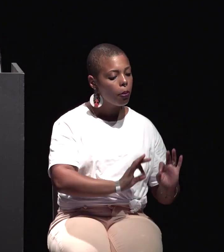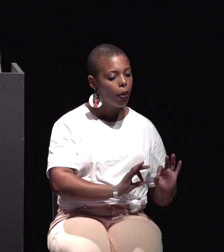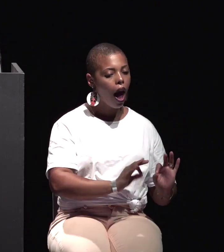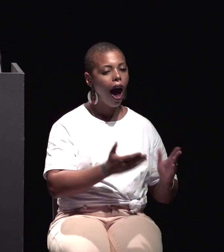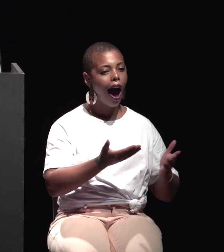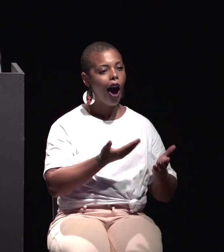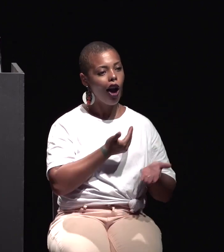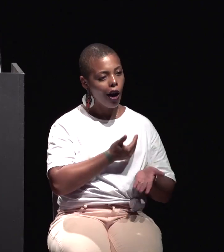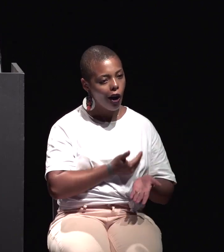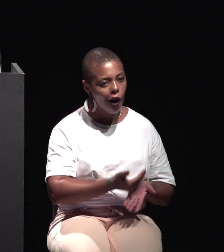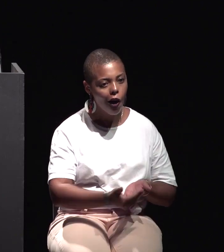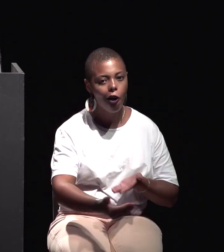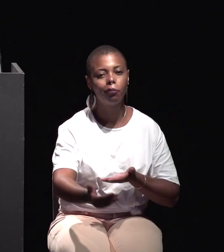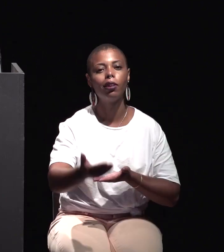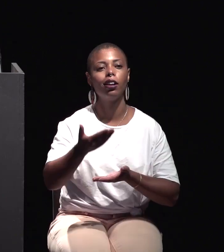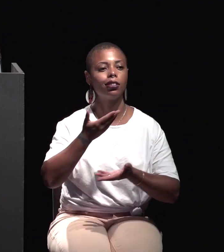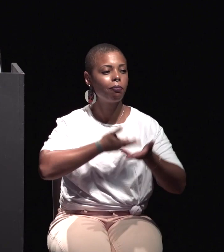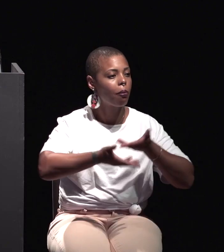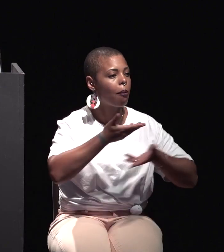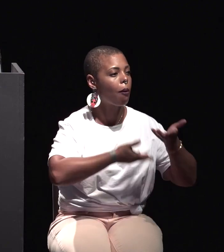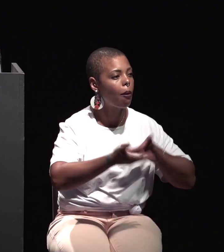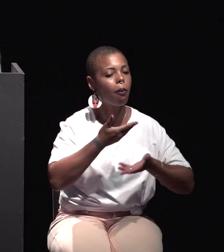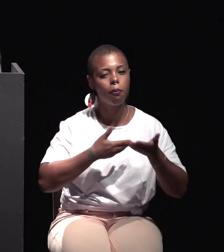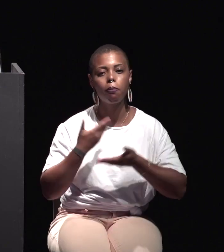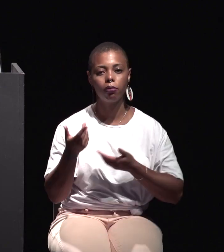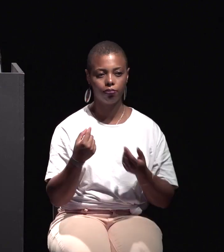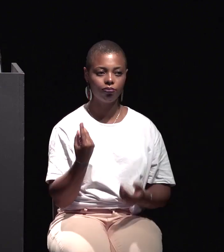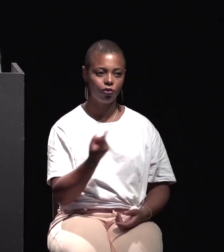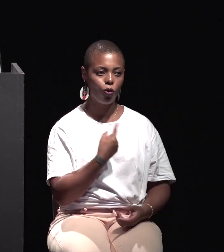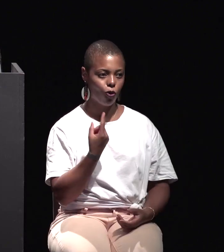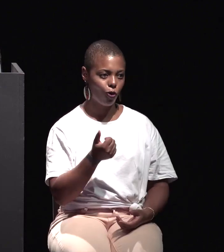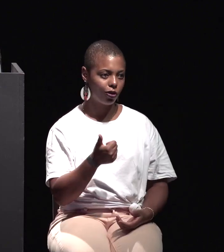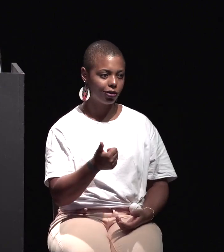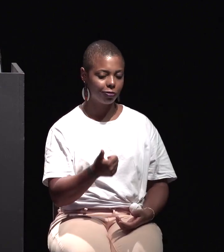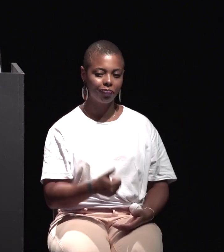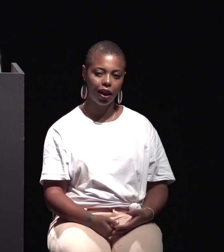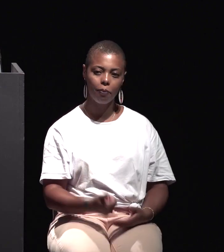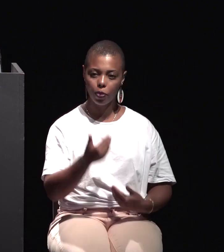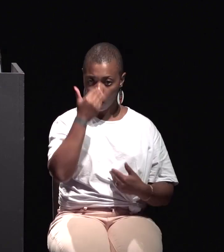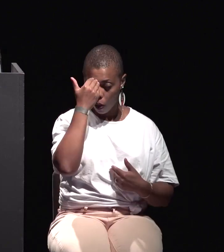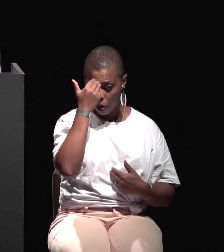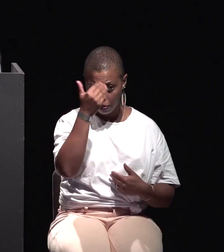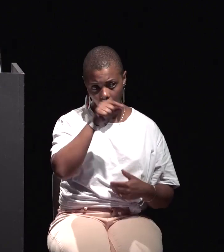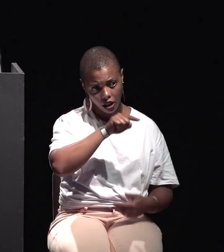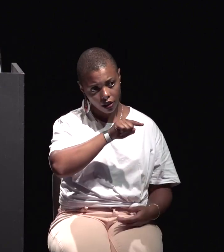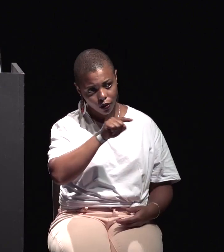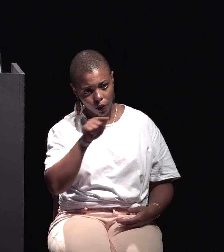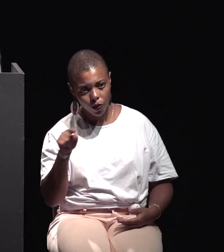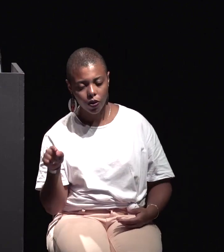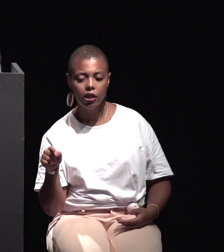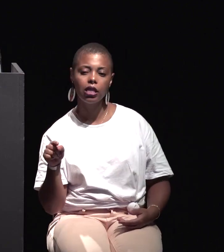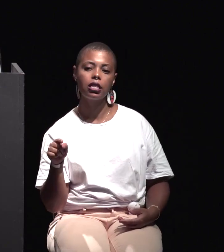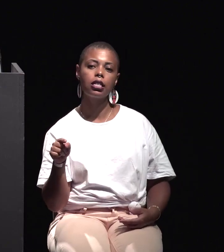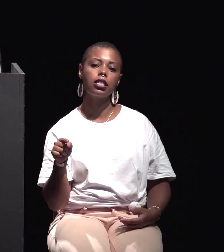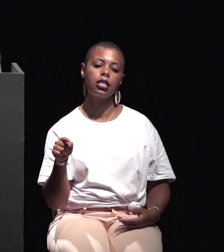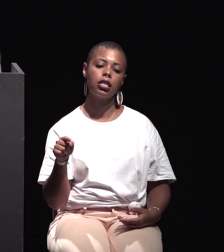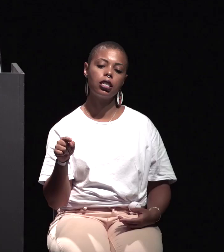vai desenvolver aqui logo a seguir. Eu agradeço a vocês pela